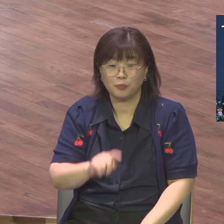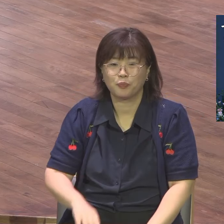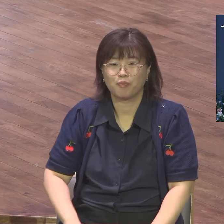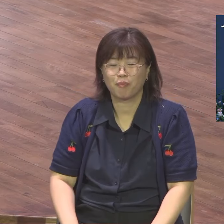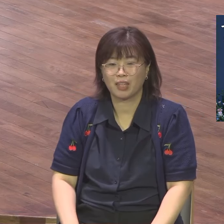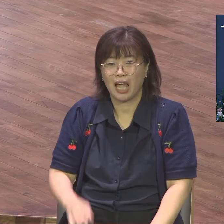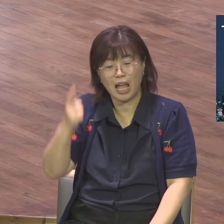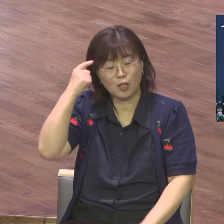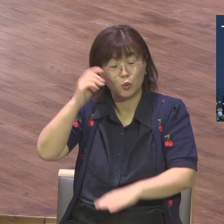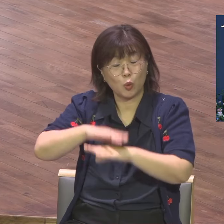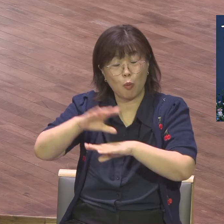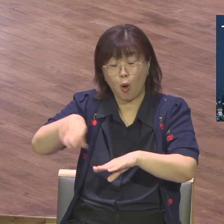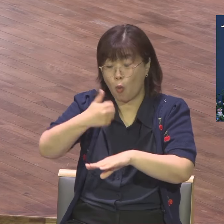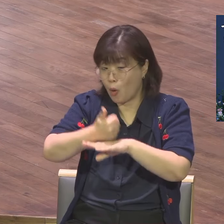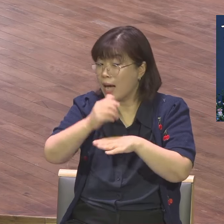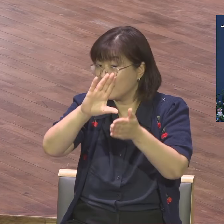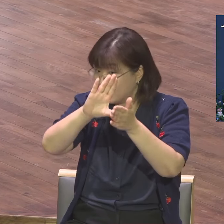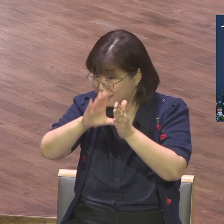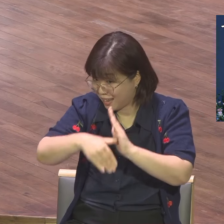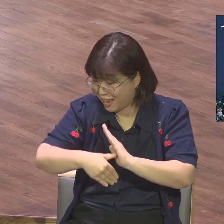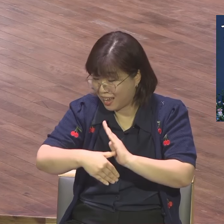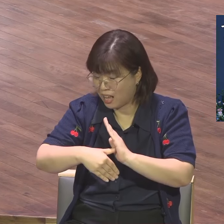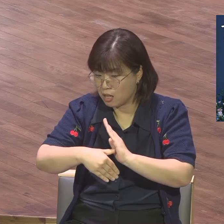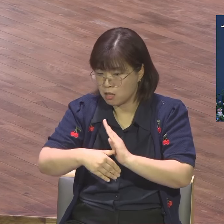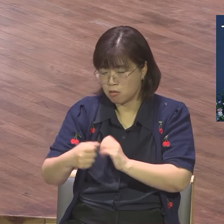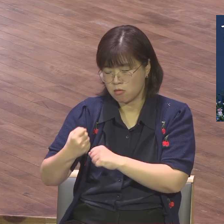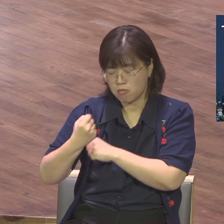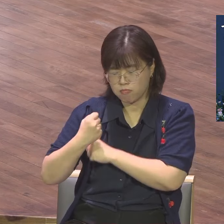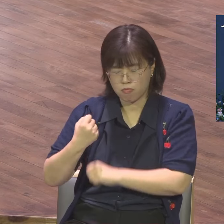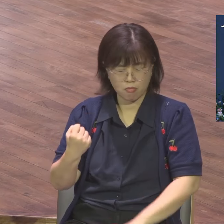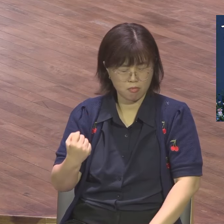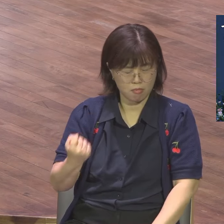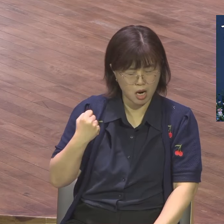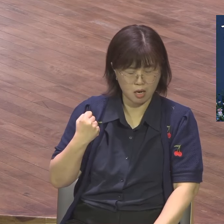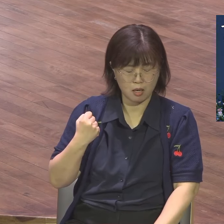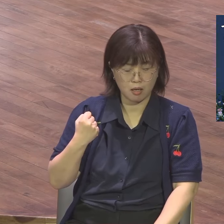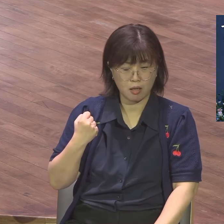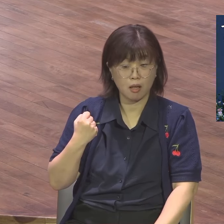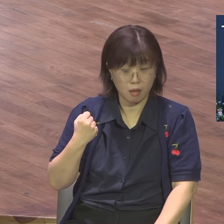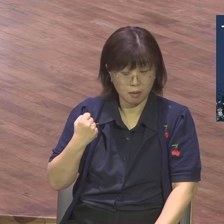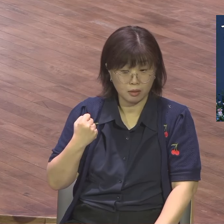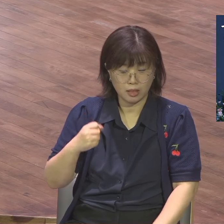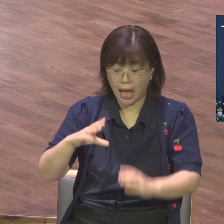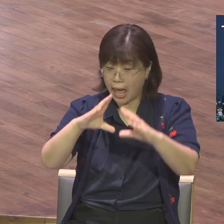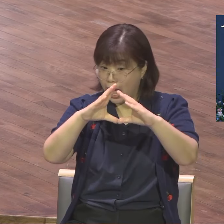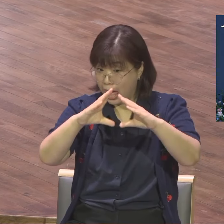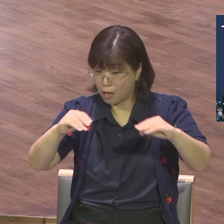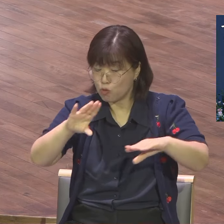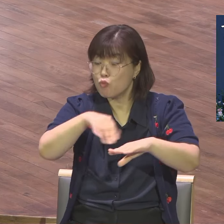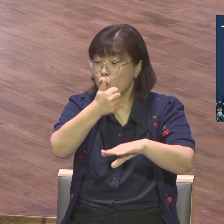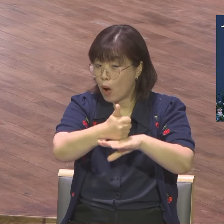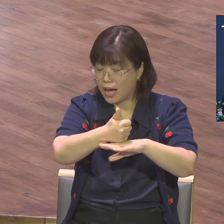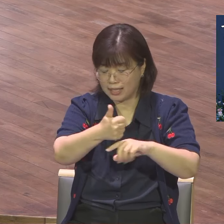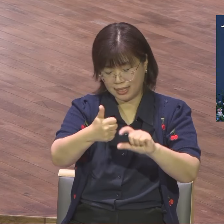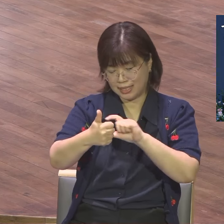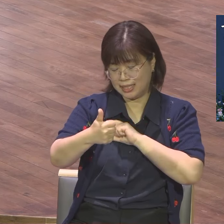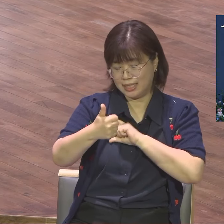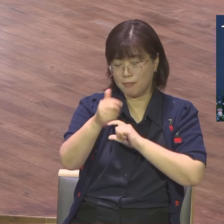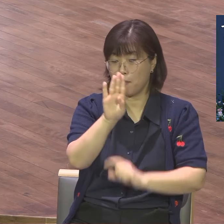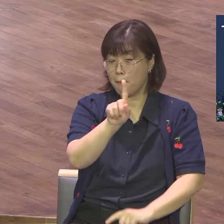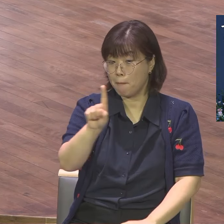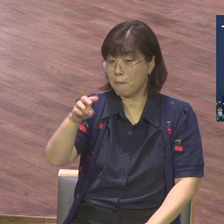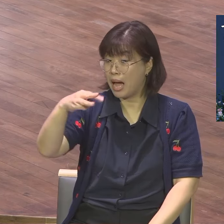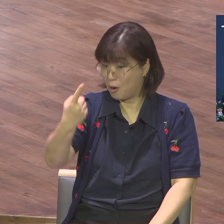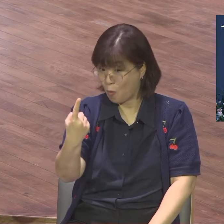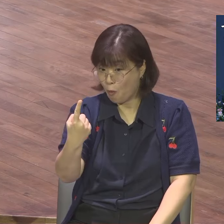솔로몬 시대가 강력한 국력을 자랑하는 애굽 왕, 애굽 이 전